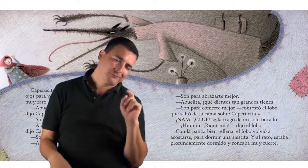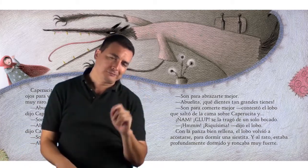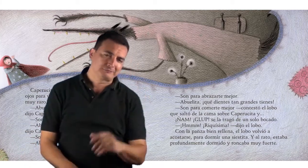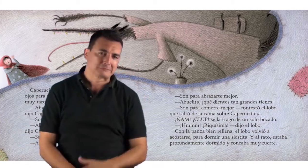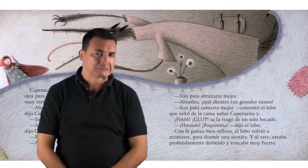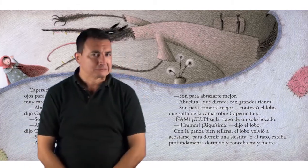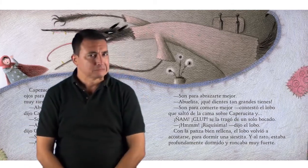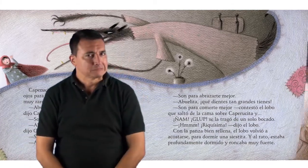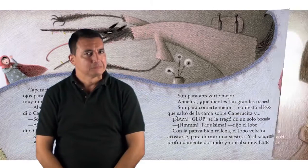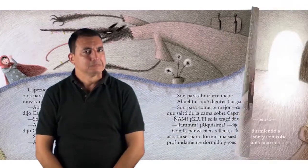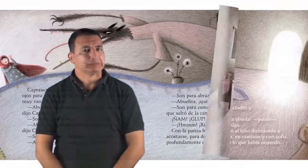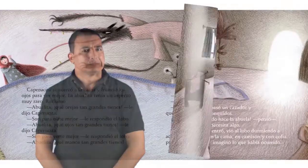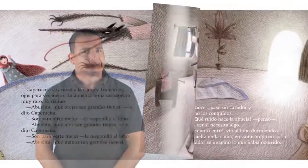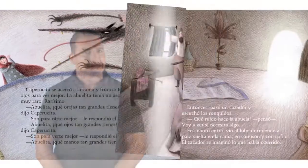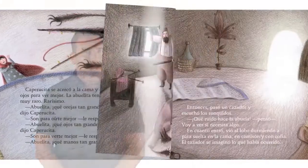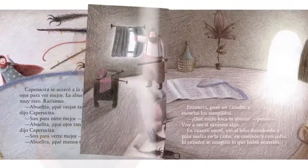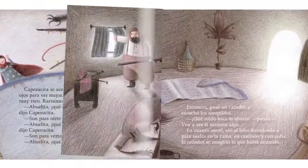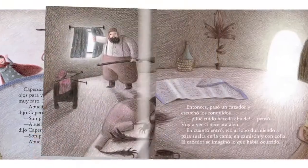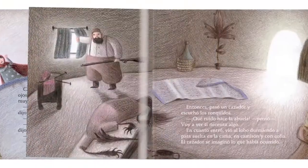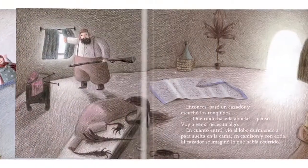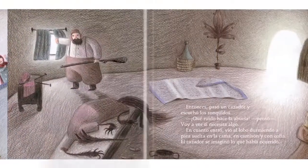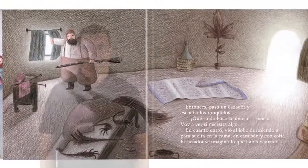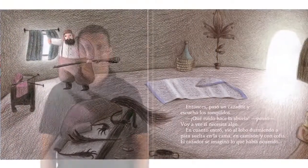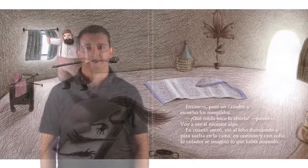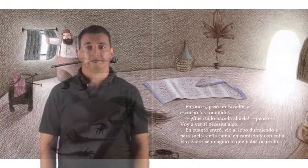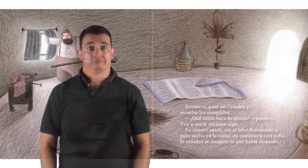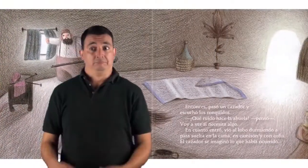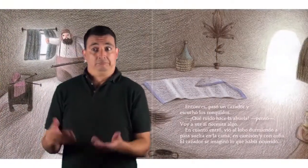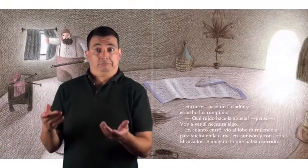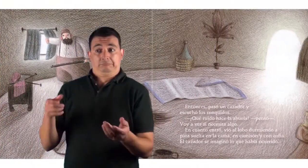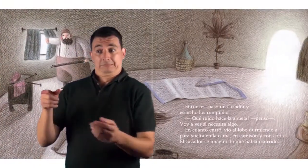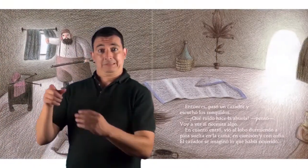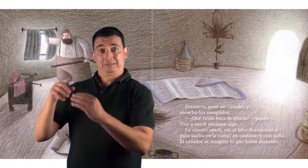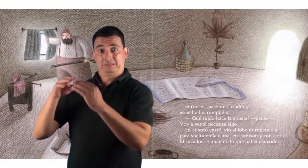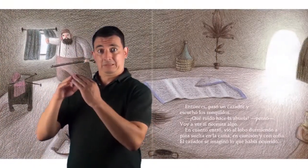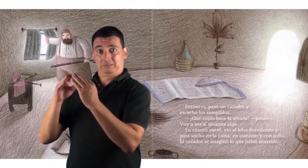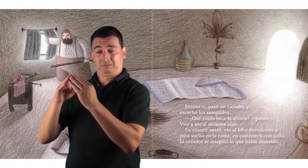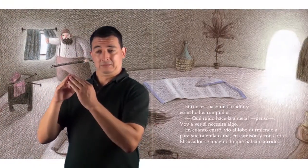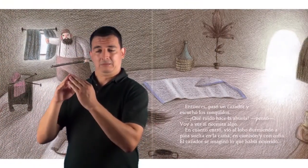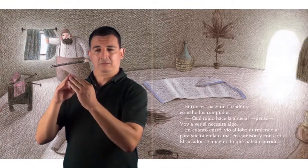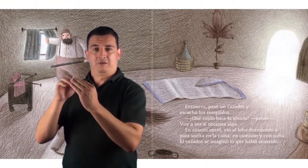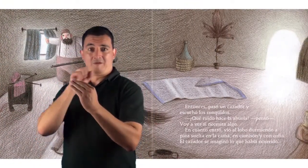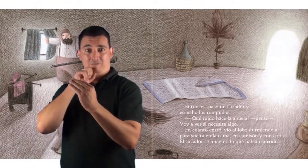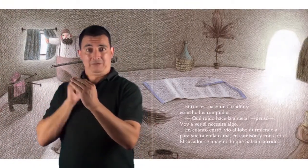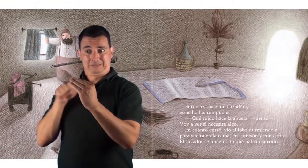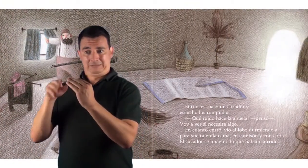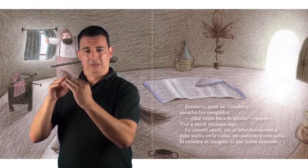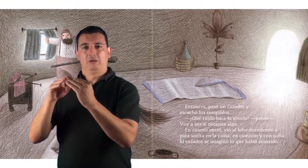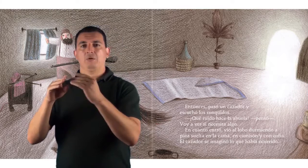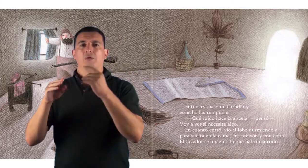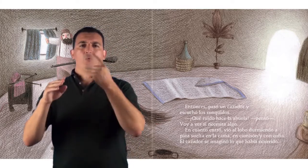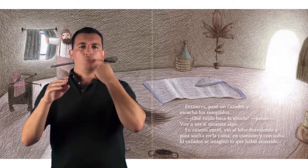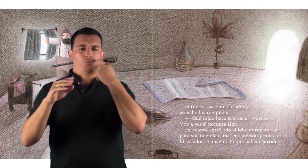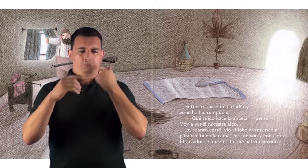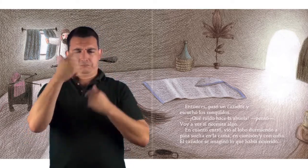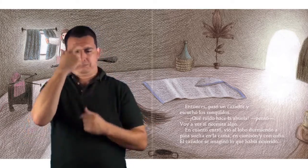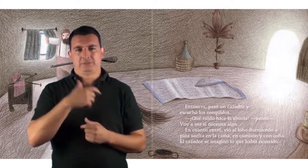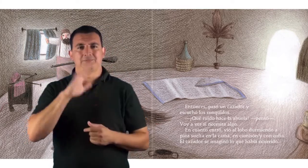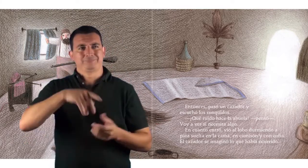Entonces, Pasó un cazador y escuchó los ronquidos.